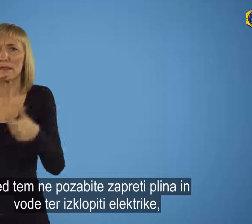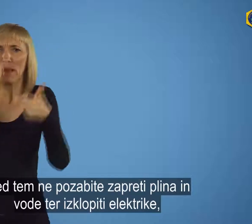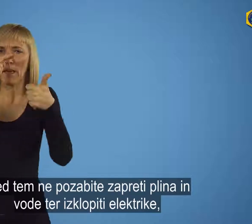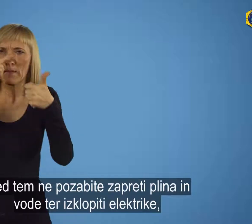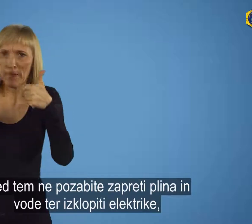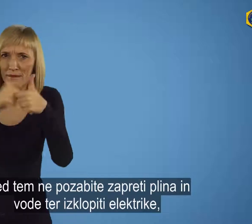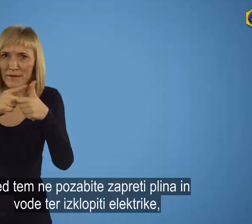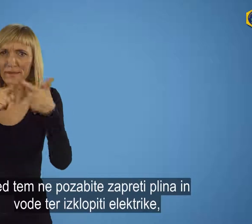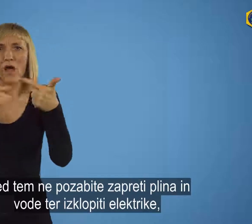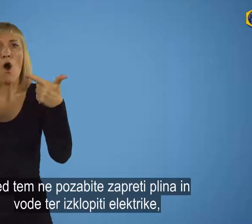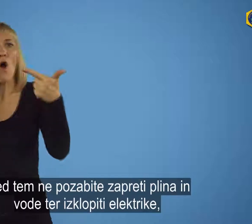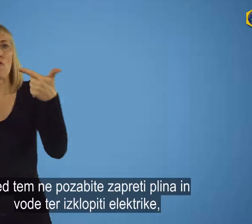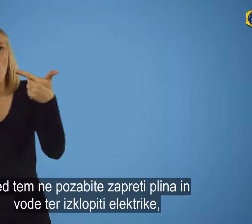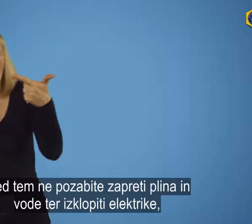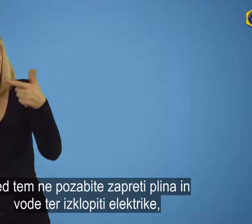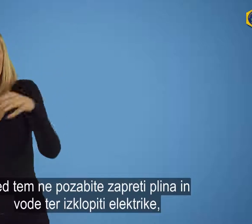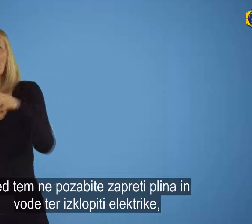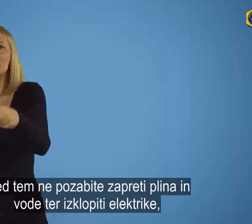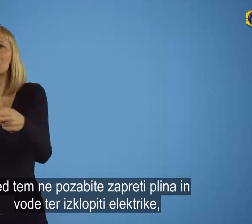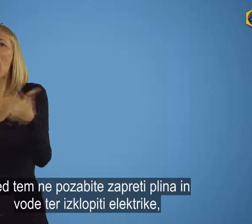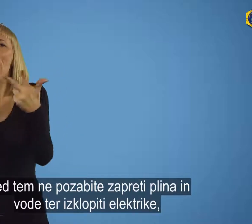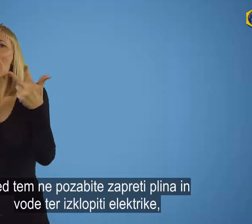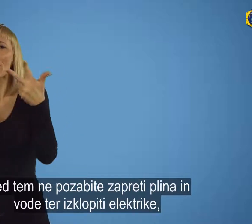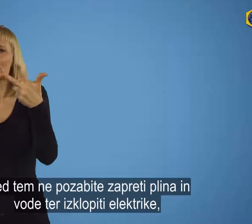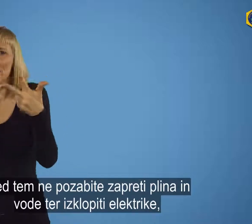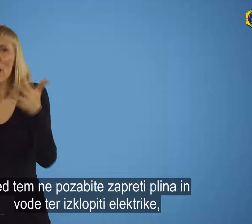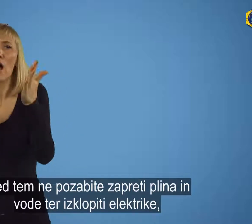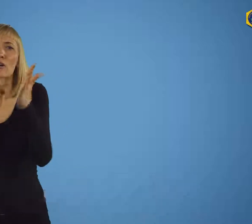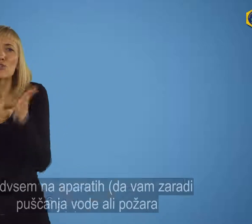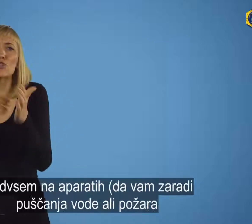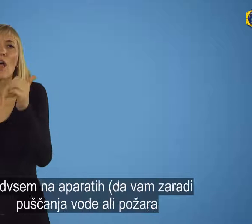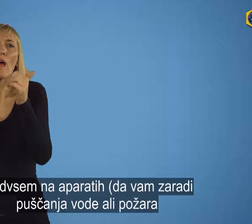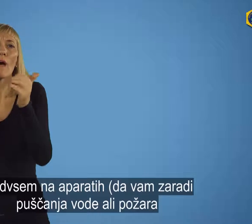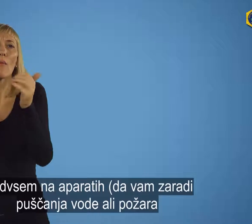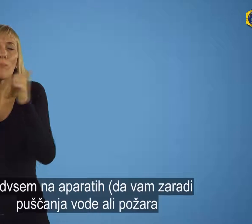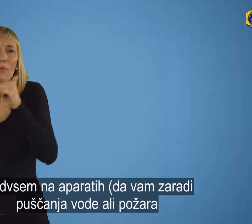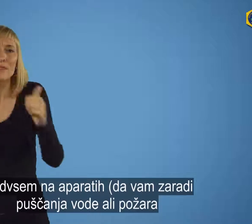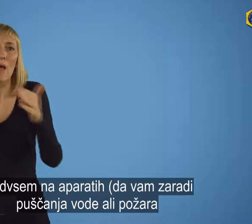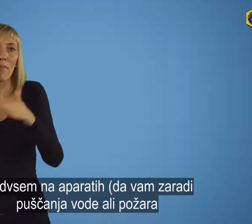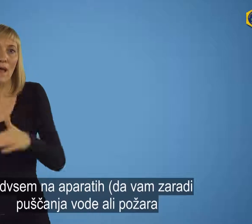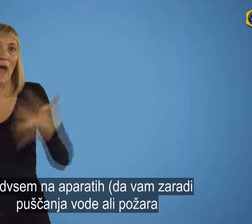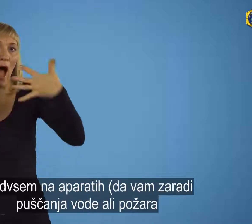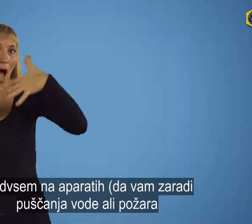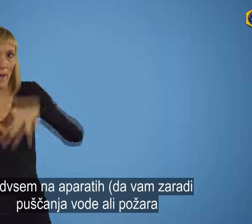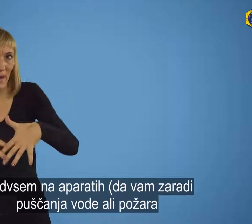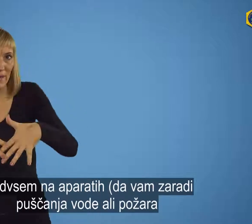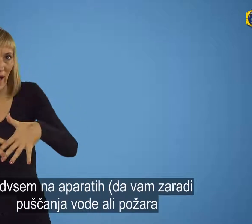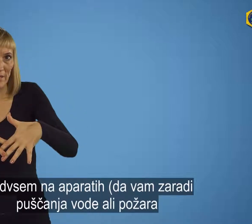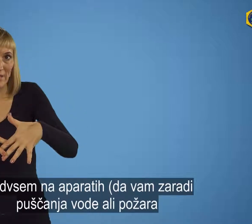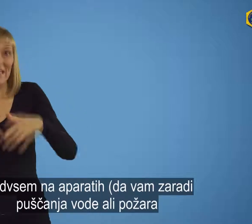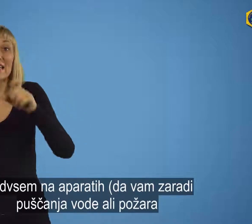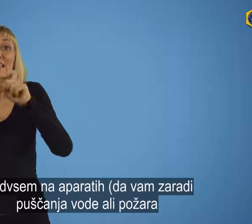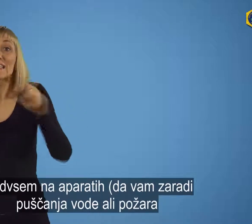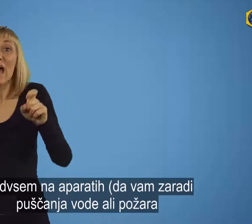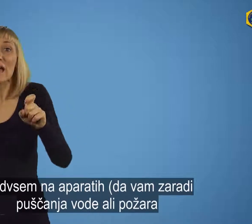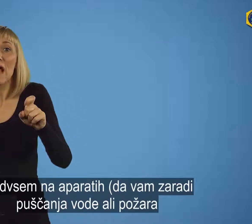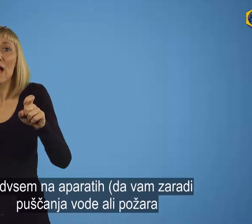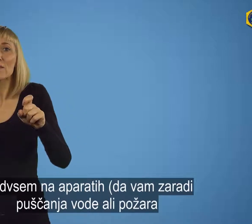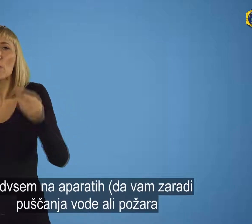elektrike, predvsem na aparatih, da vam zaradi puščanja vode ali požara ne bo treba predčasno prekiniti dopusta.